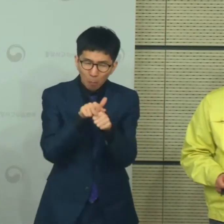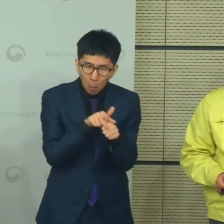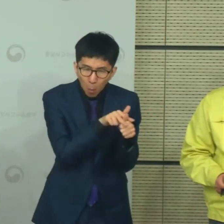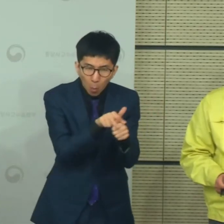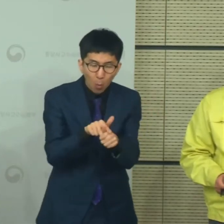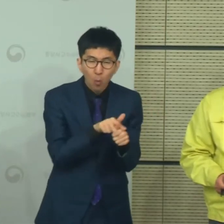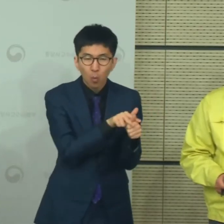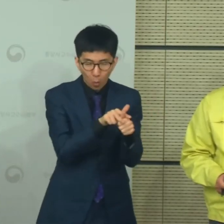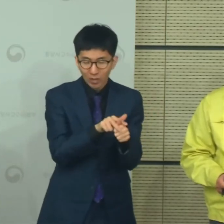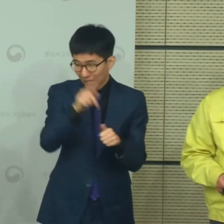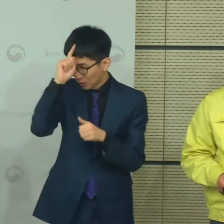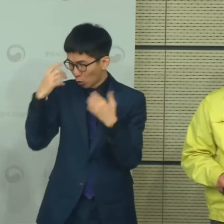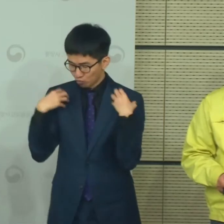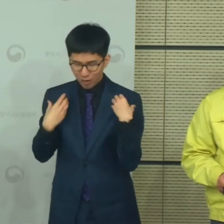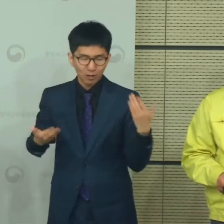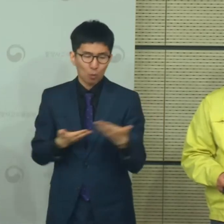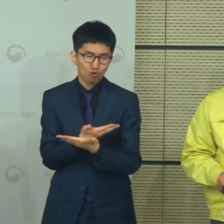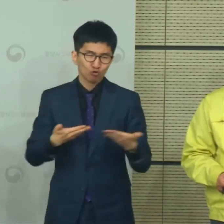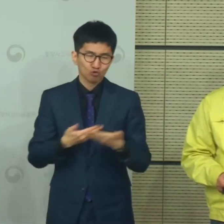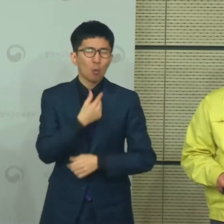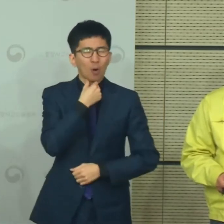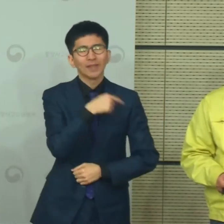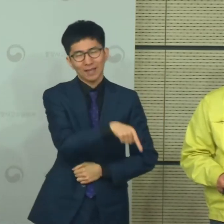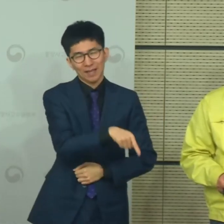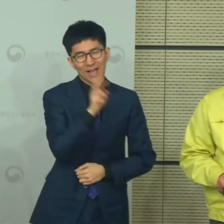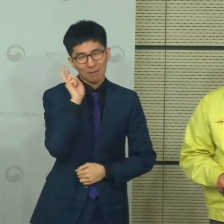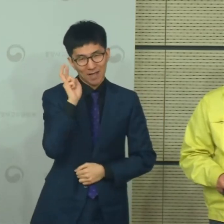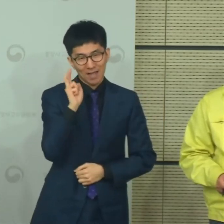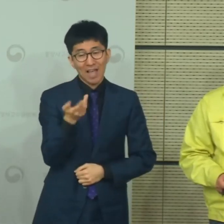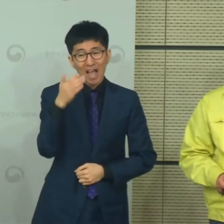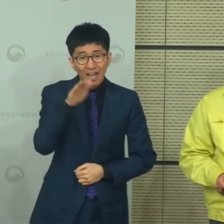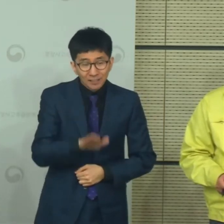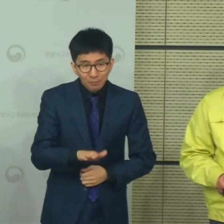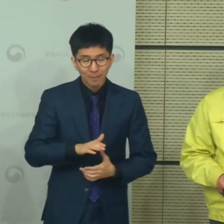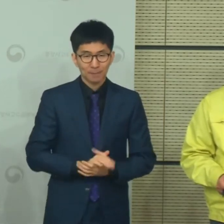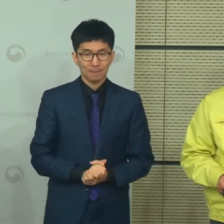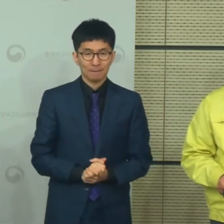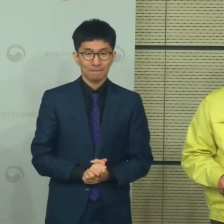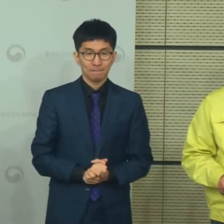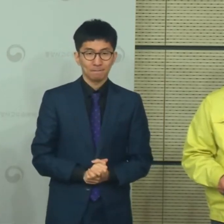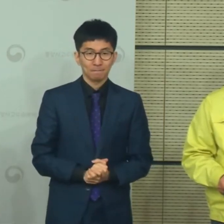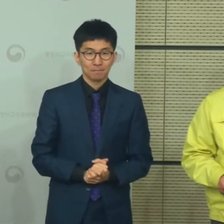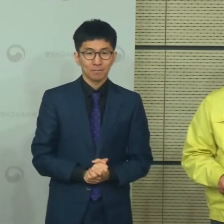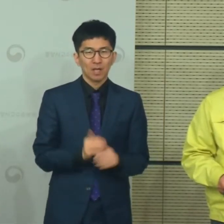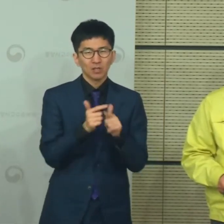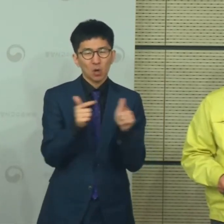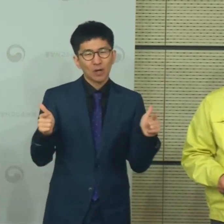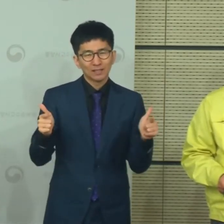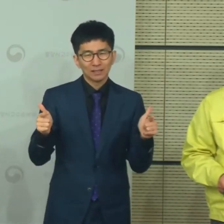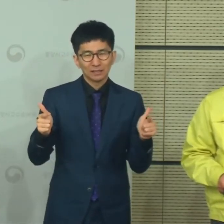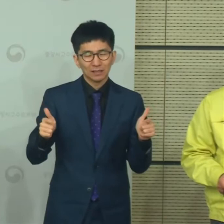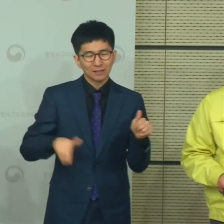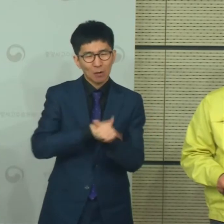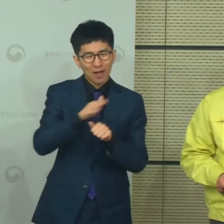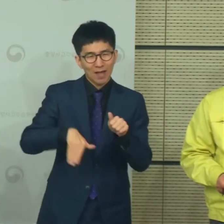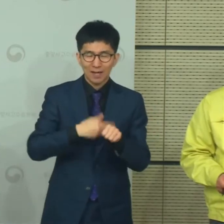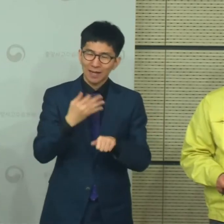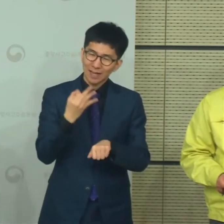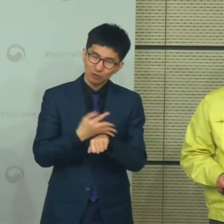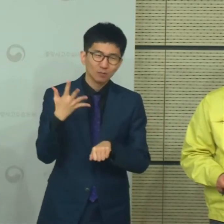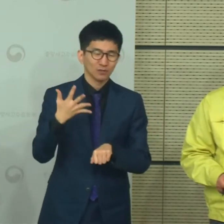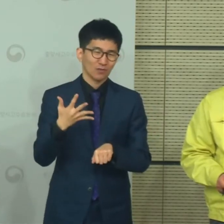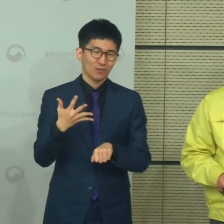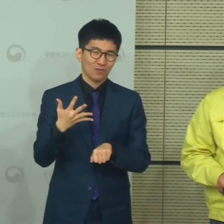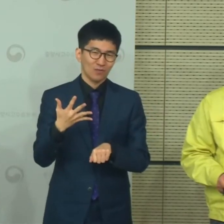같이 공유를 하기를 희망할 수 있겠습니다만, 여러 가지 물리적인 제한 등으로 그런 정도의 기대에